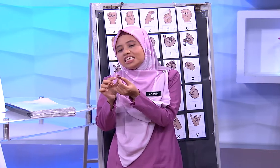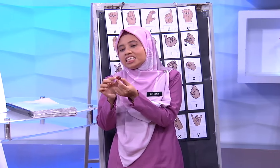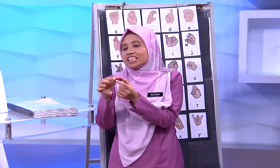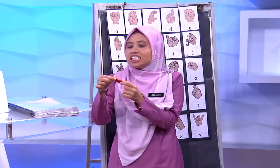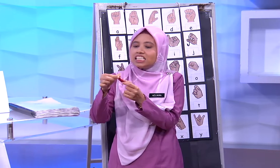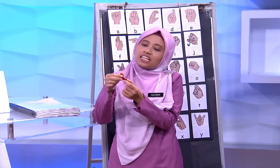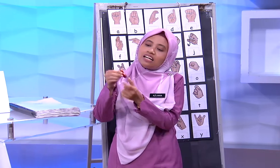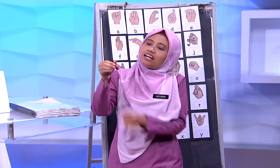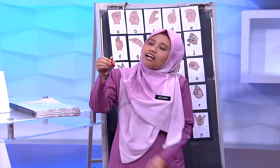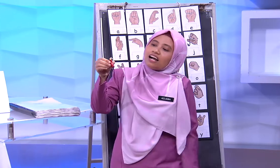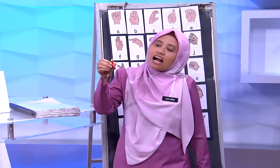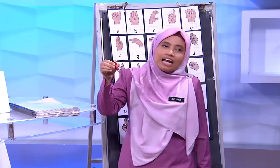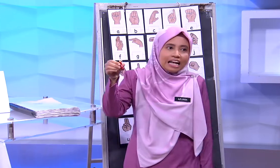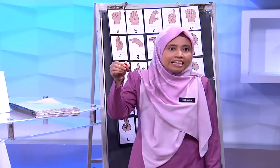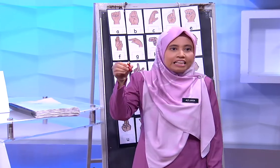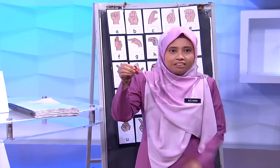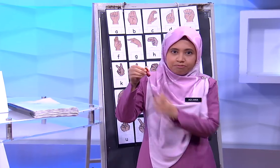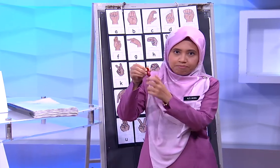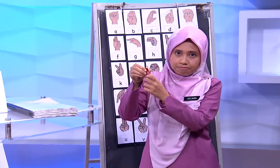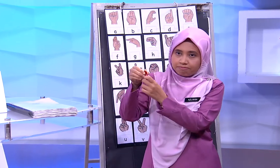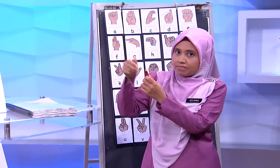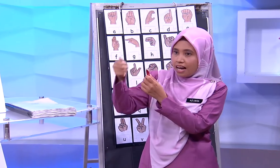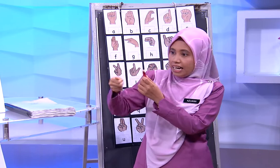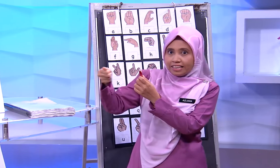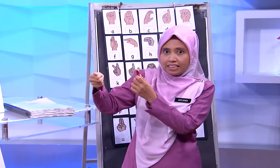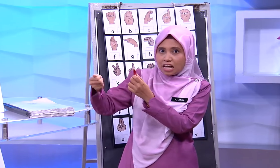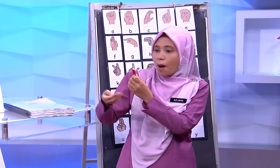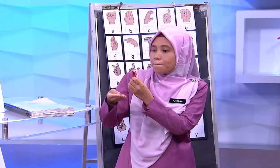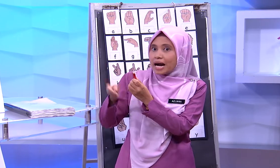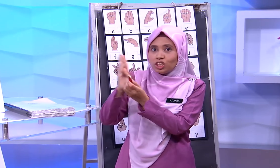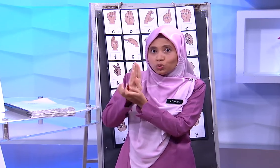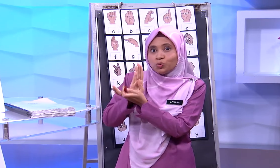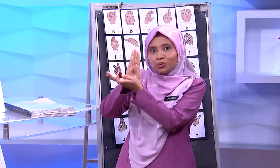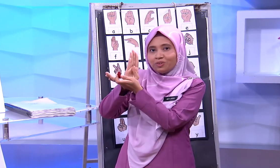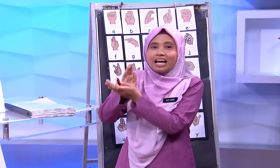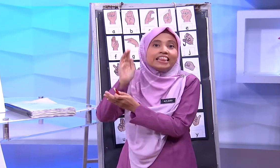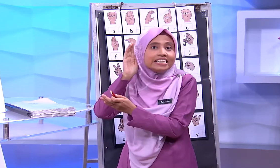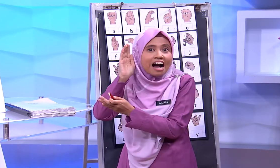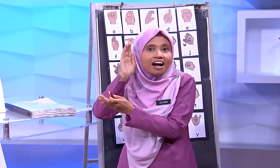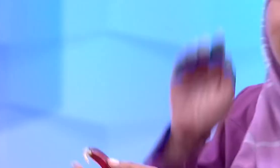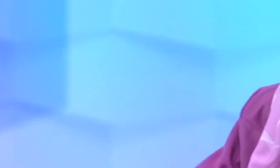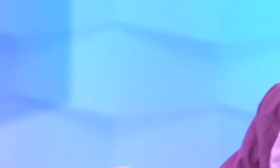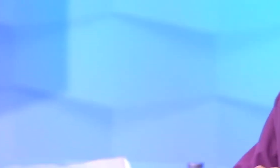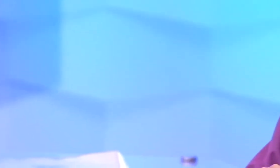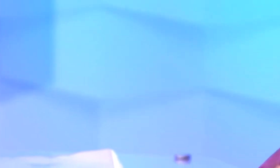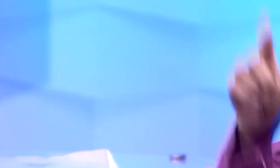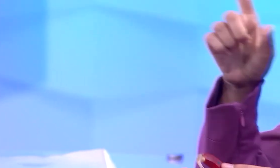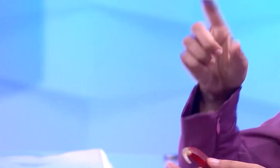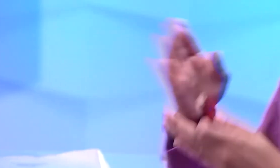dia alright alright alright Wow dengan Oh ataupun